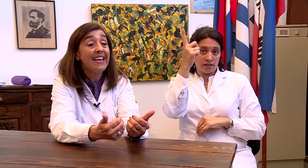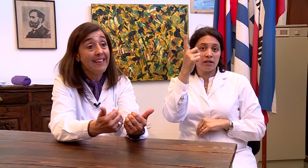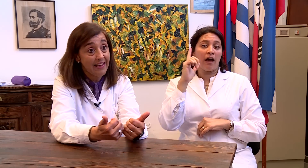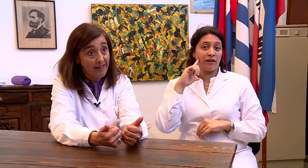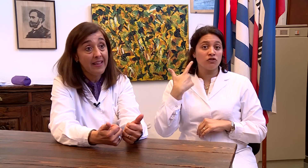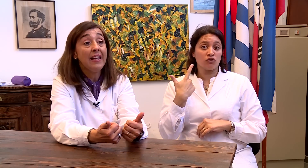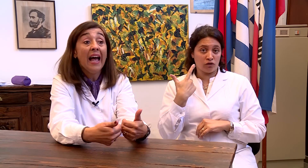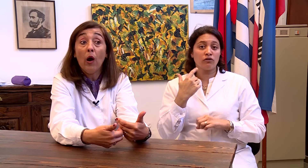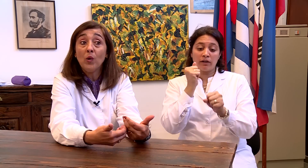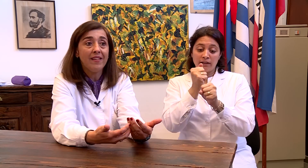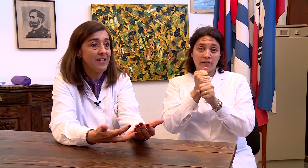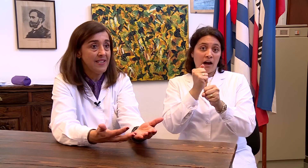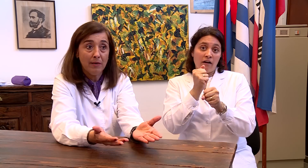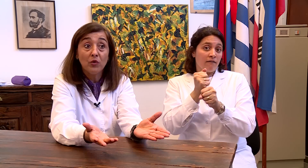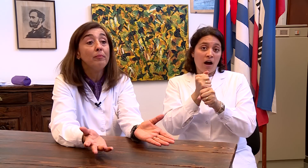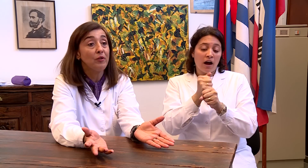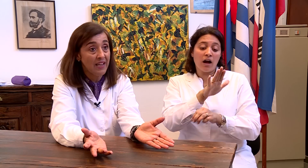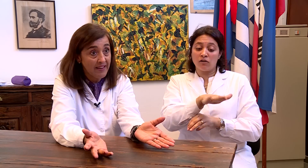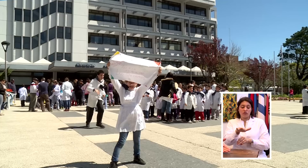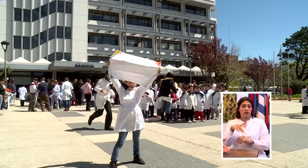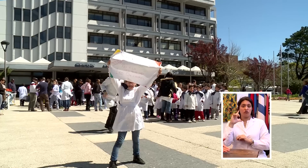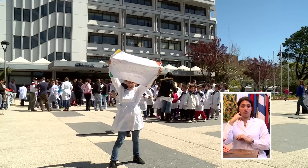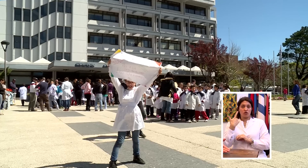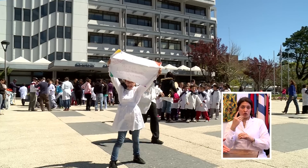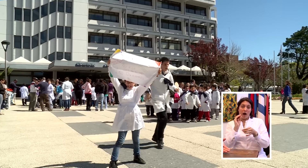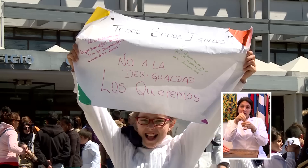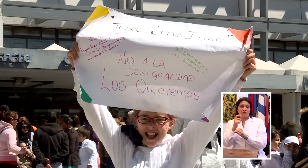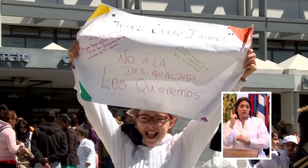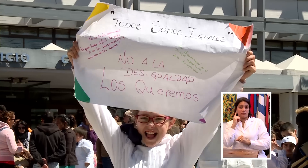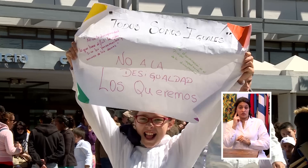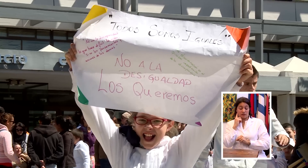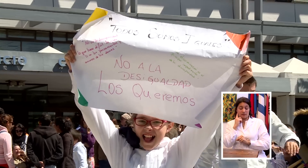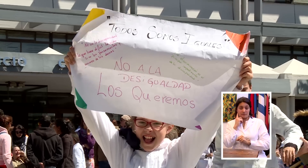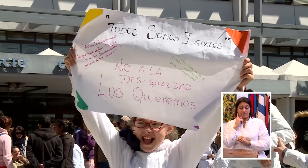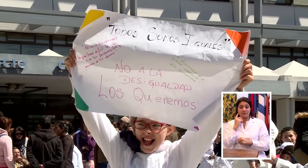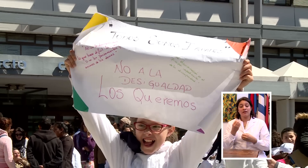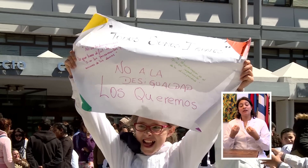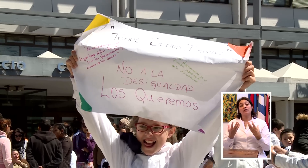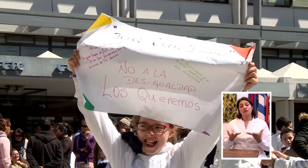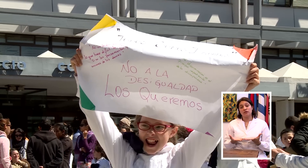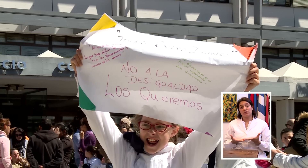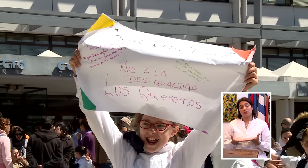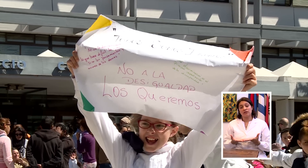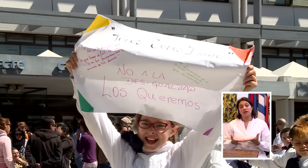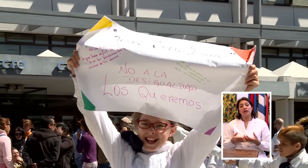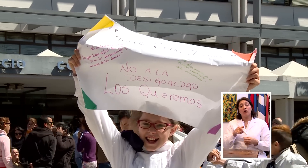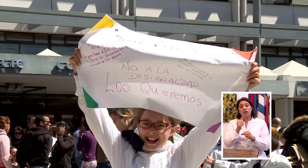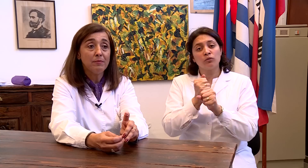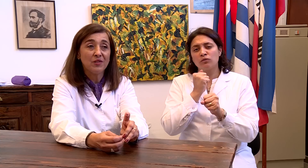área, que atiende a una diversidad muy importante de niños sordos. Entonces,